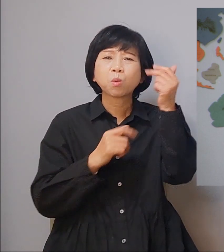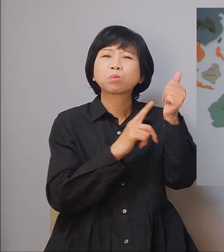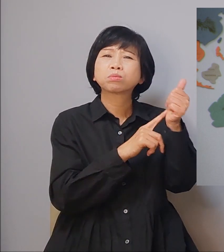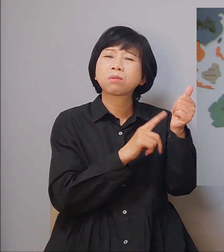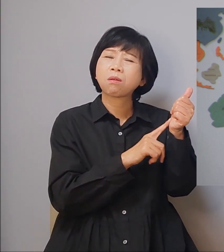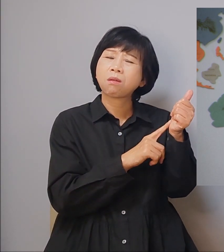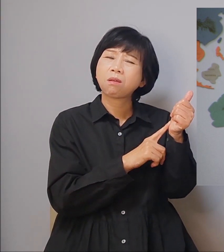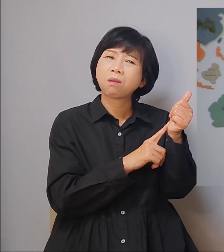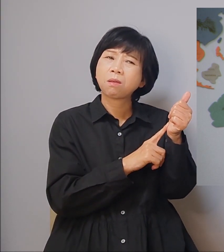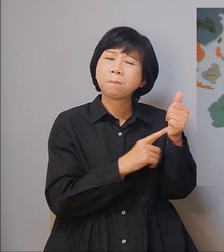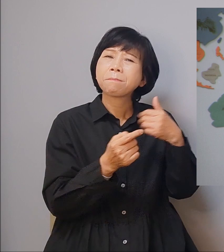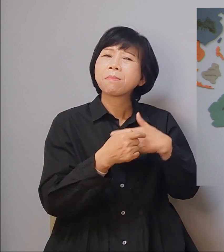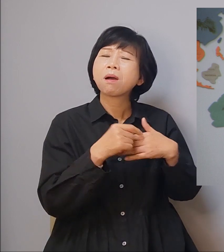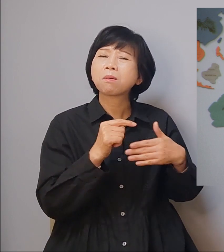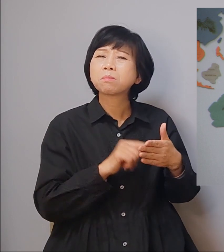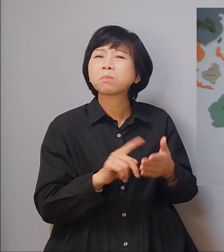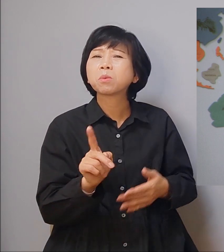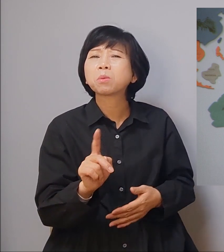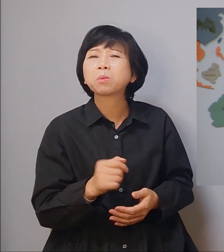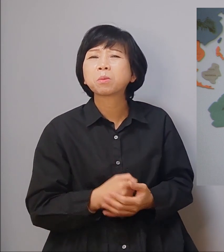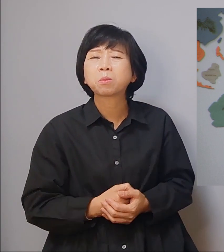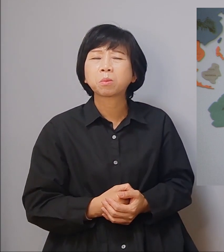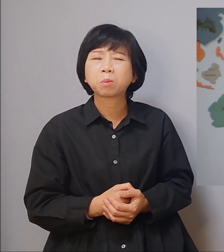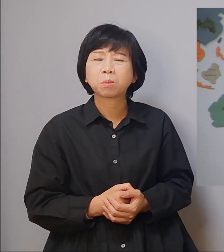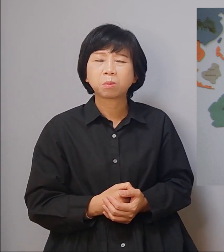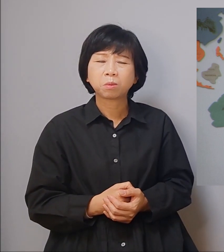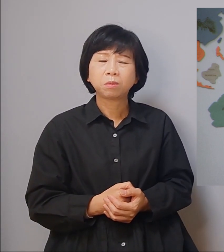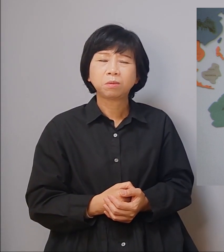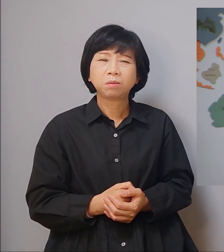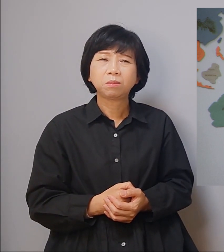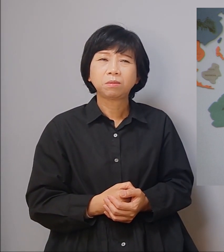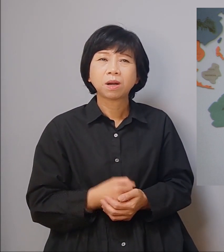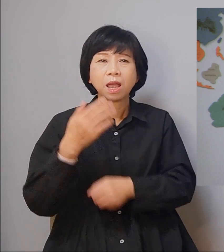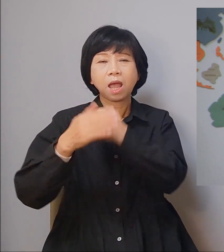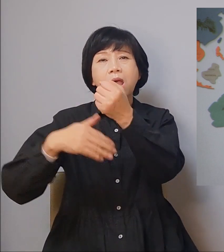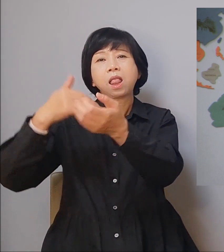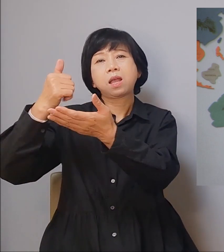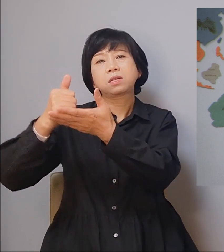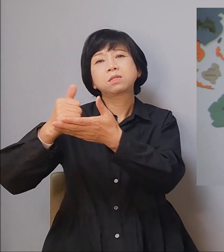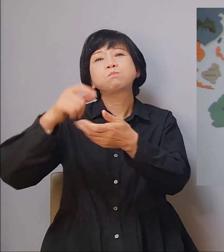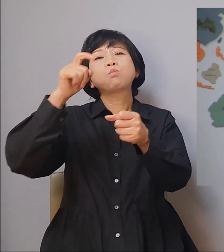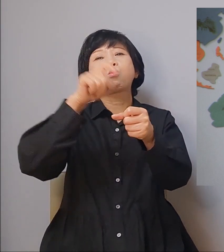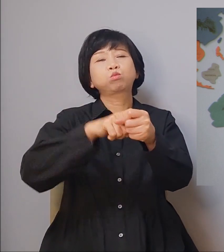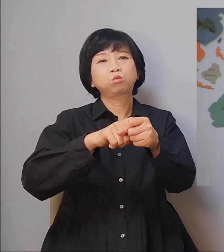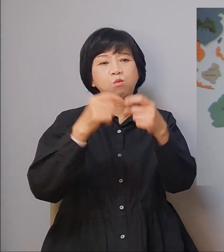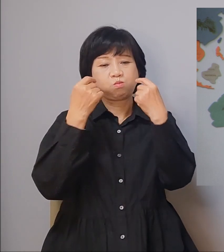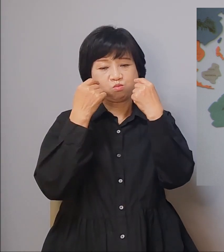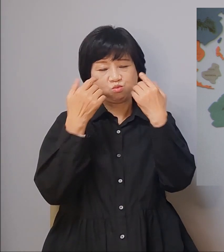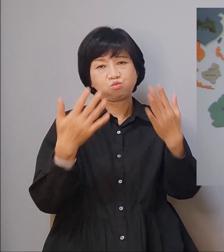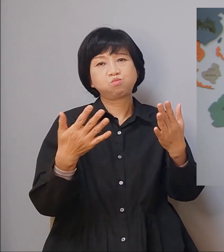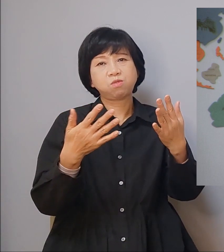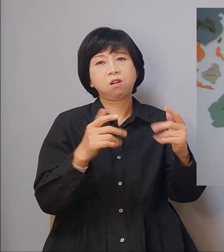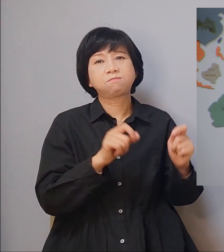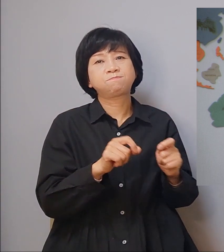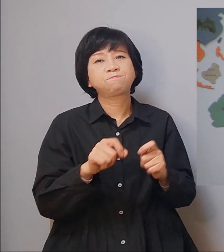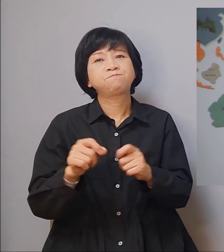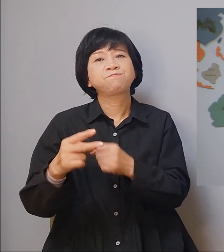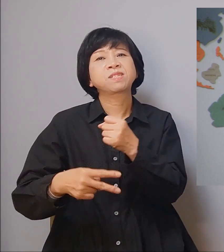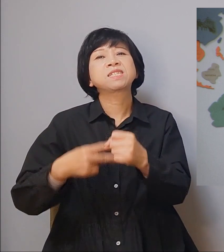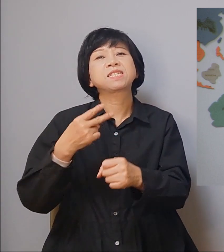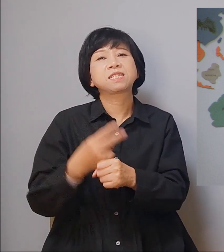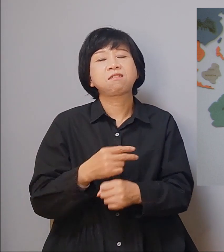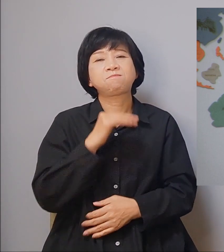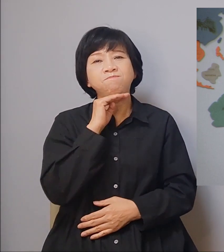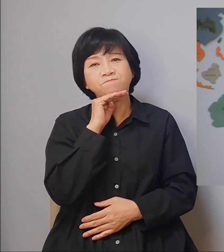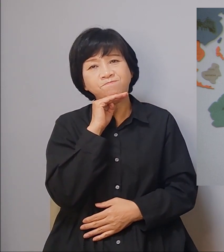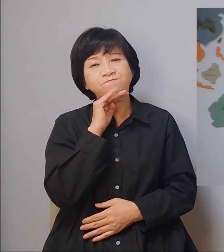하나님의 거부가 아니라 요셉을 위한 분명한 목적으로 준비하고 계시는 겁니다. 하나님은 지금도